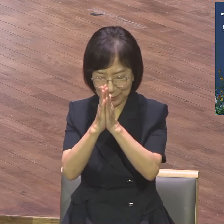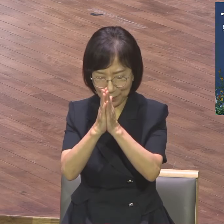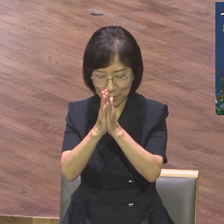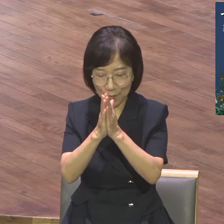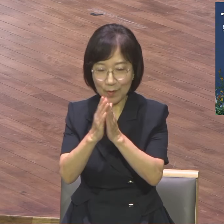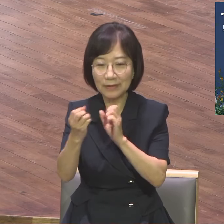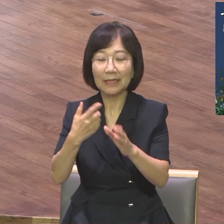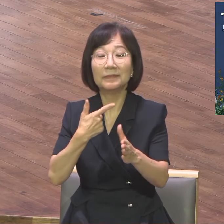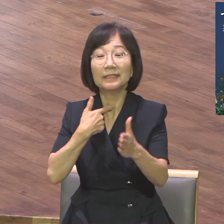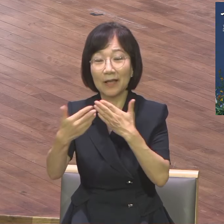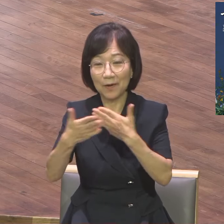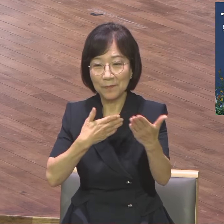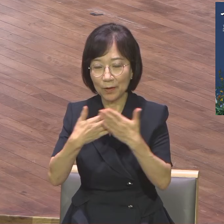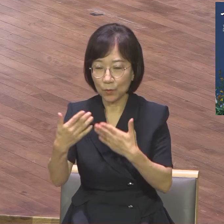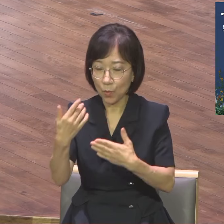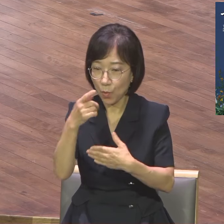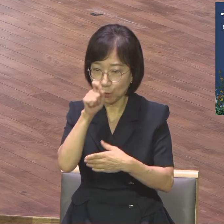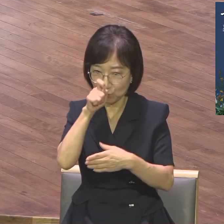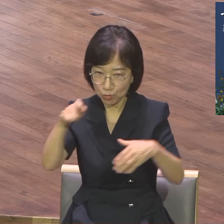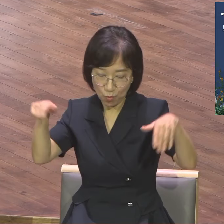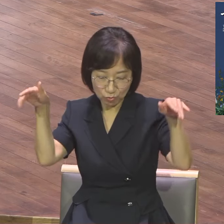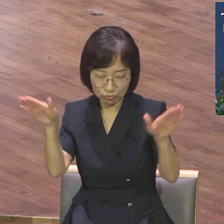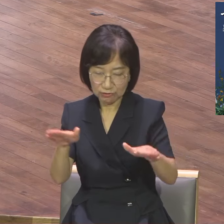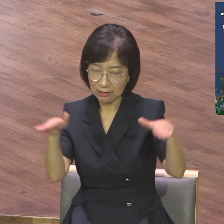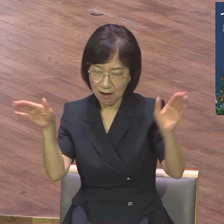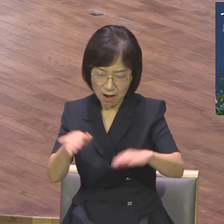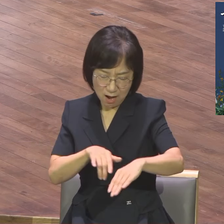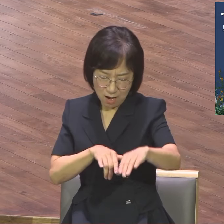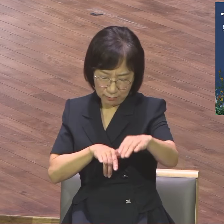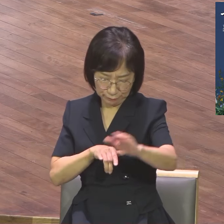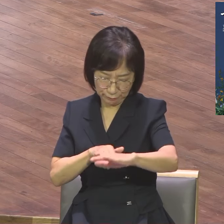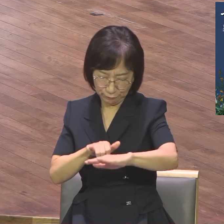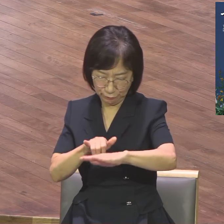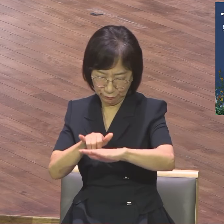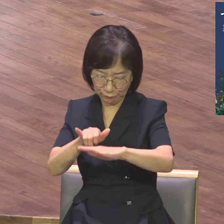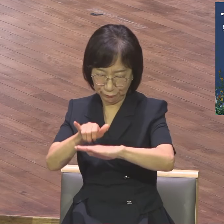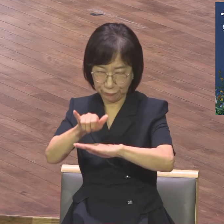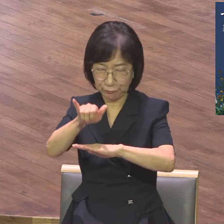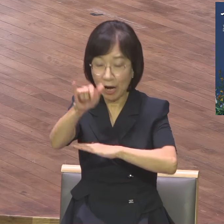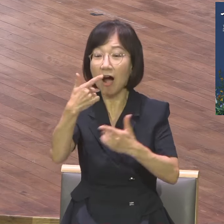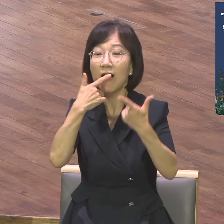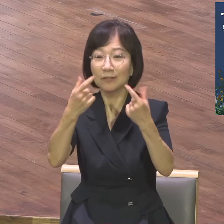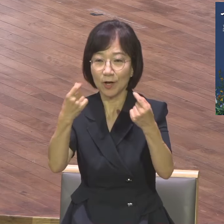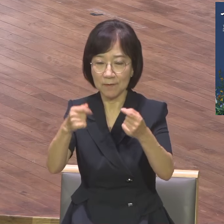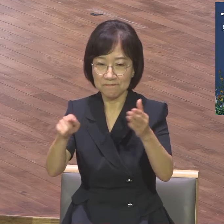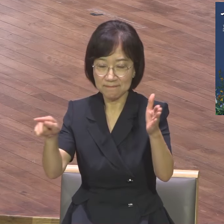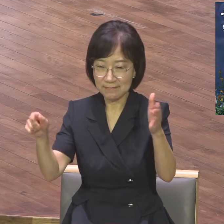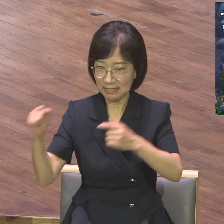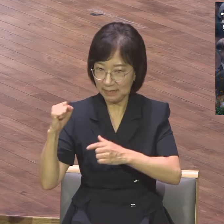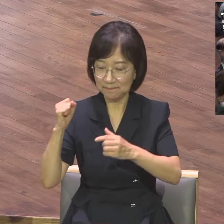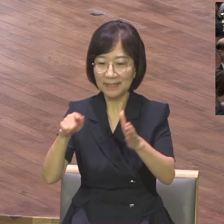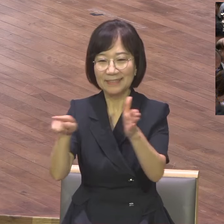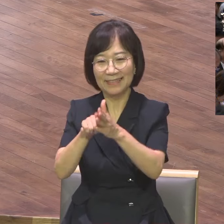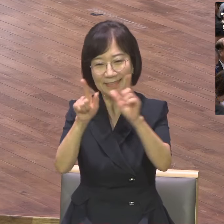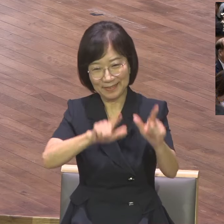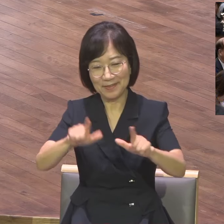날개처럼 올라가듯이 하나님 앞에 날마다 새로운 생동감 넘치는 신앙사 하시기를 제물로